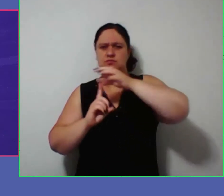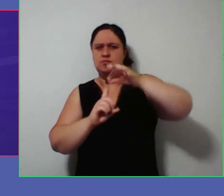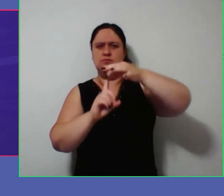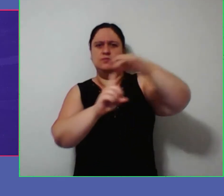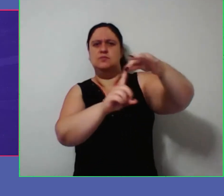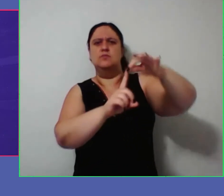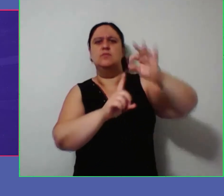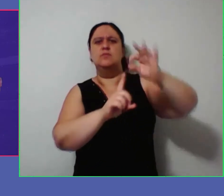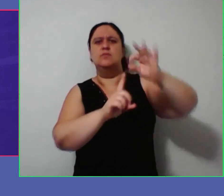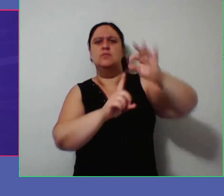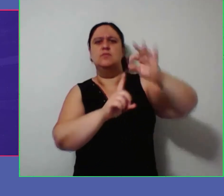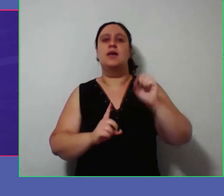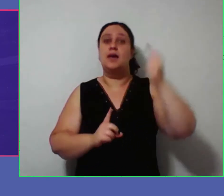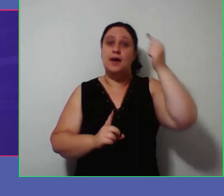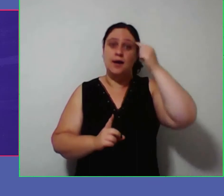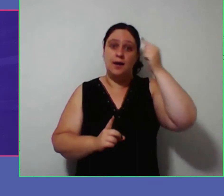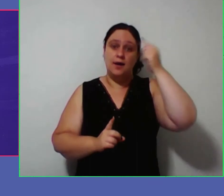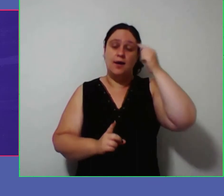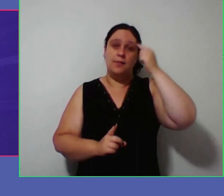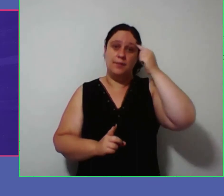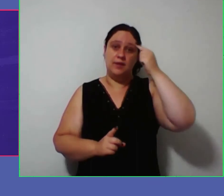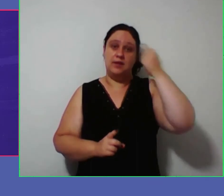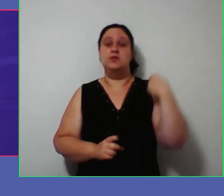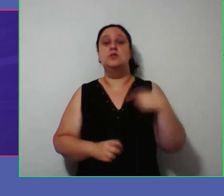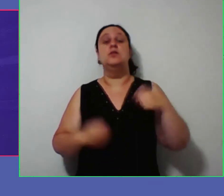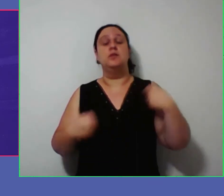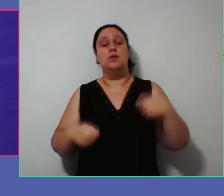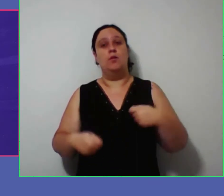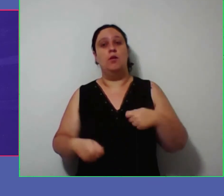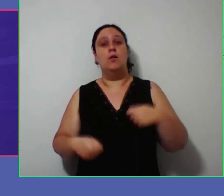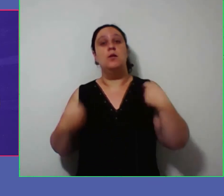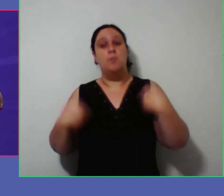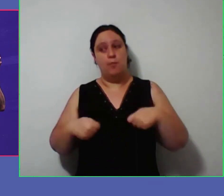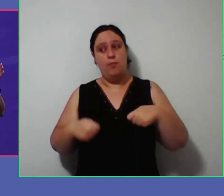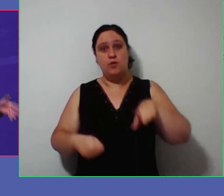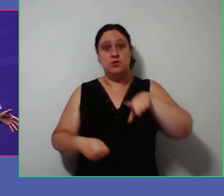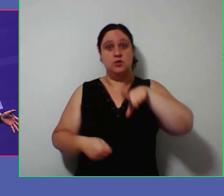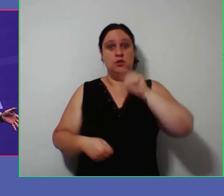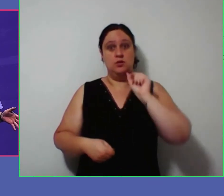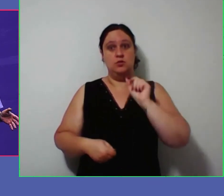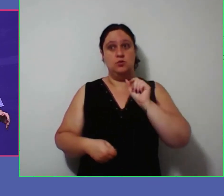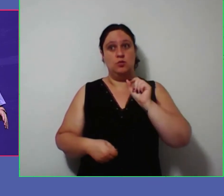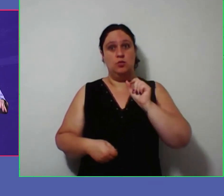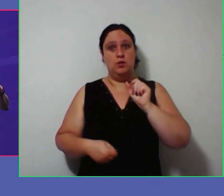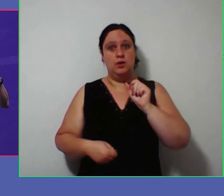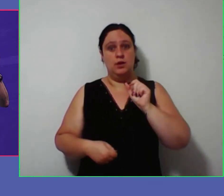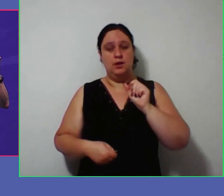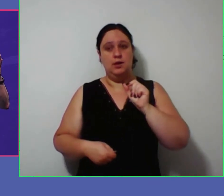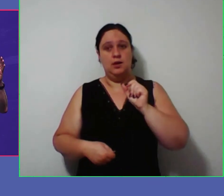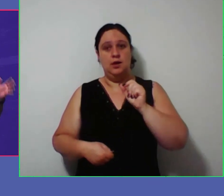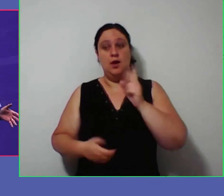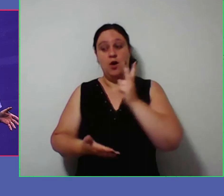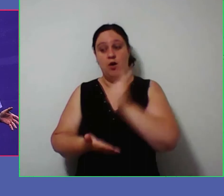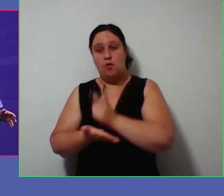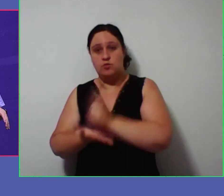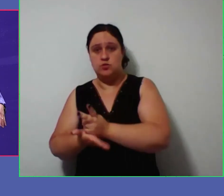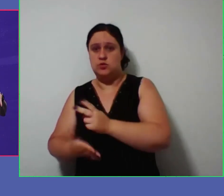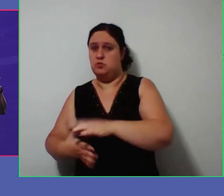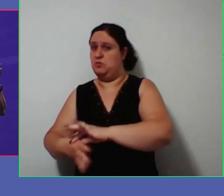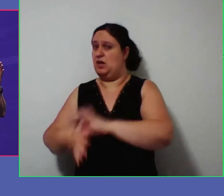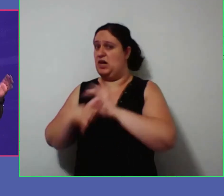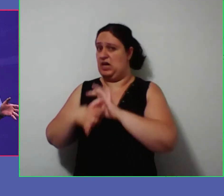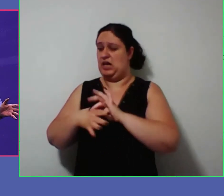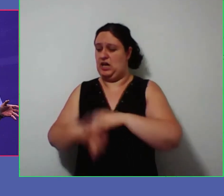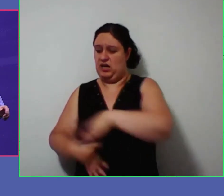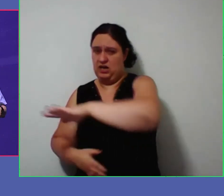alternativas para o homem escolher. Ou ele escolhe permanecer no plano da carne, no plano da terra, terreno, no plano do